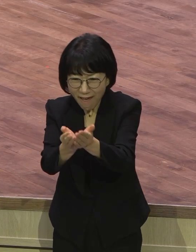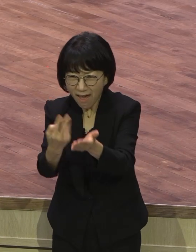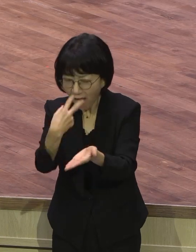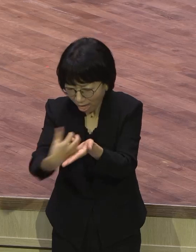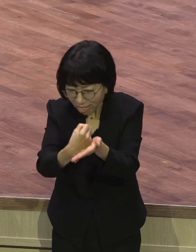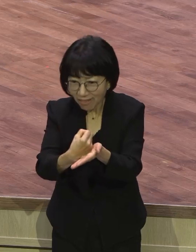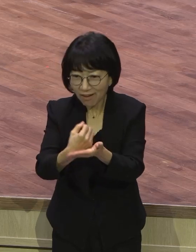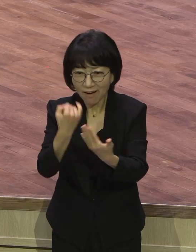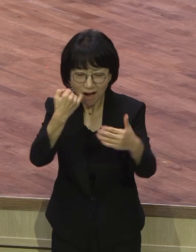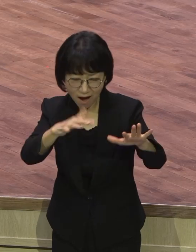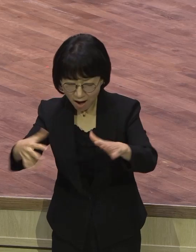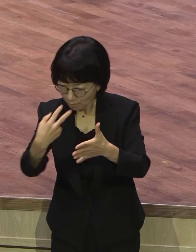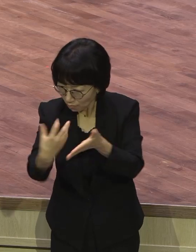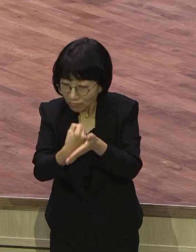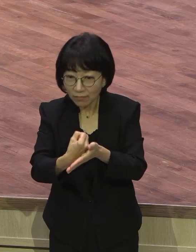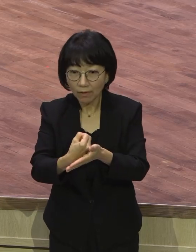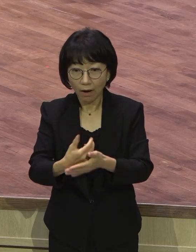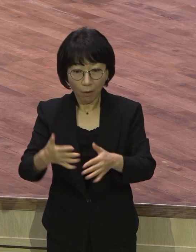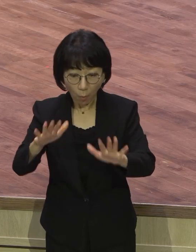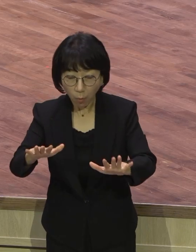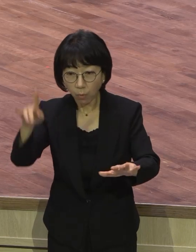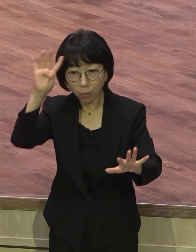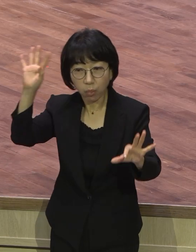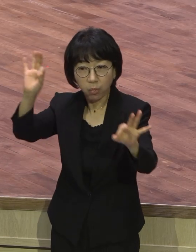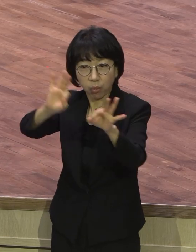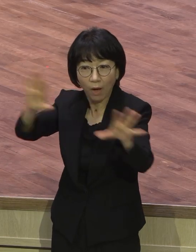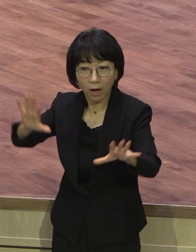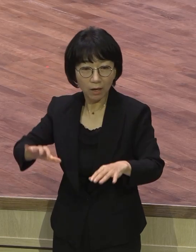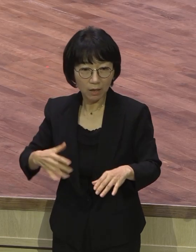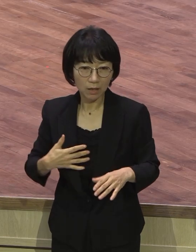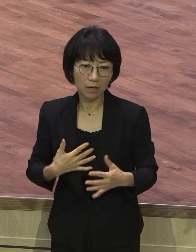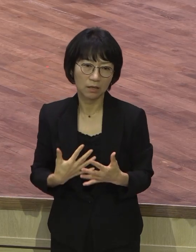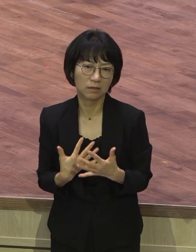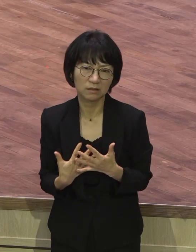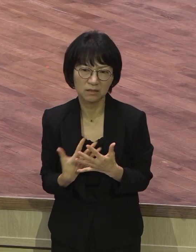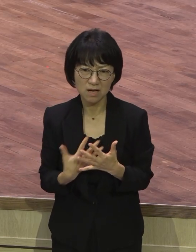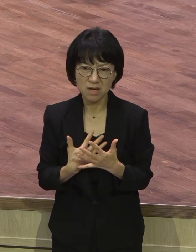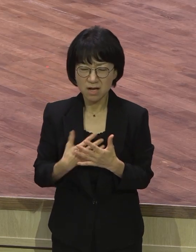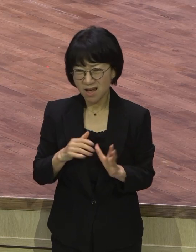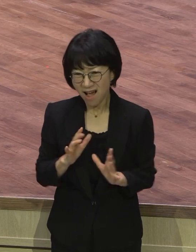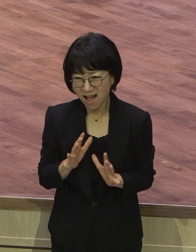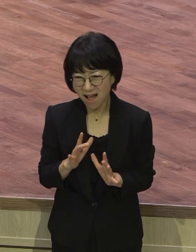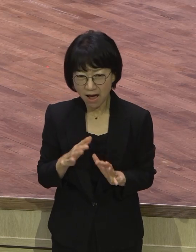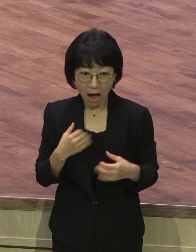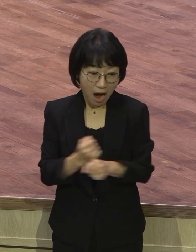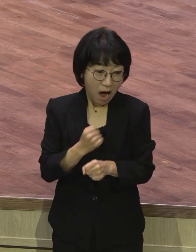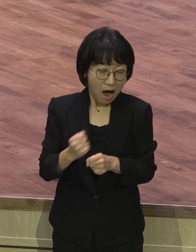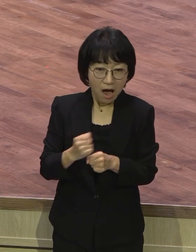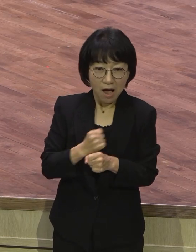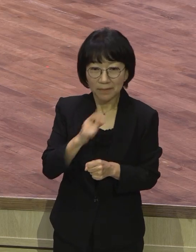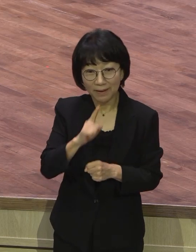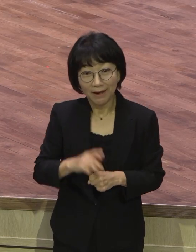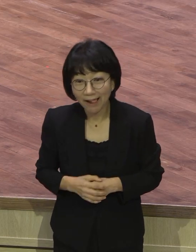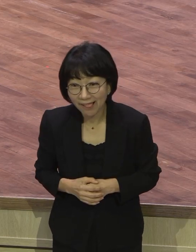출신들이 갈릴리 출신들이 두려워 사실 제자들은